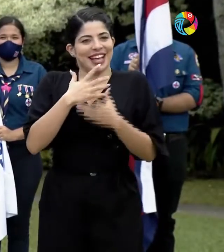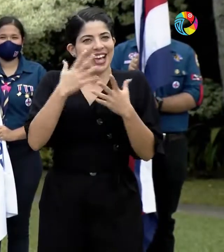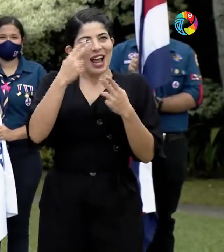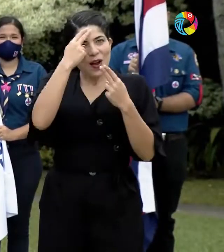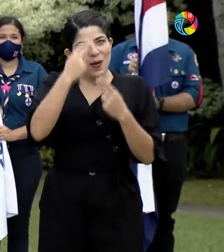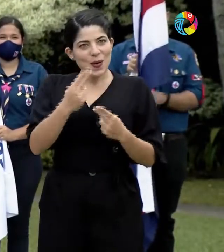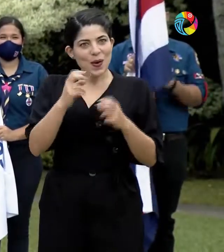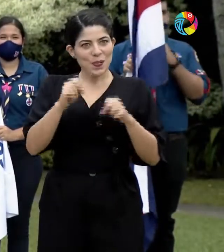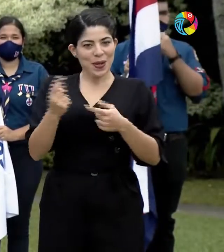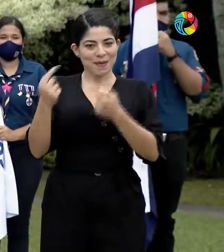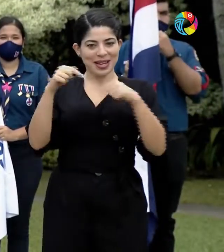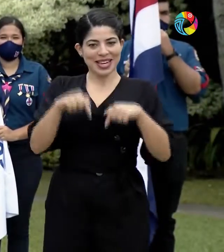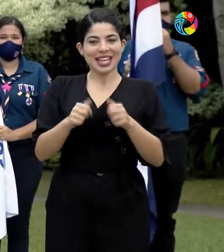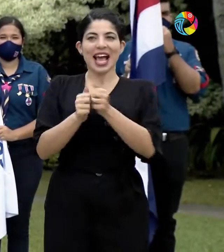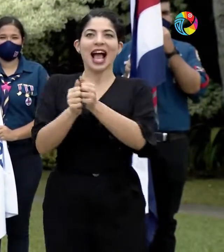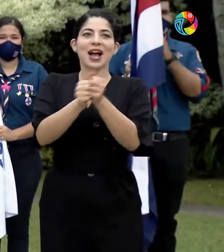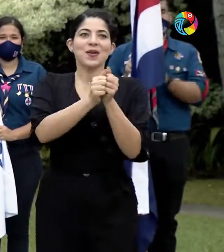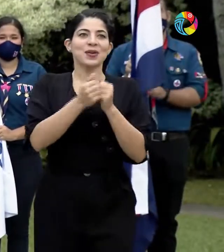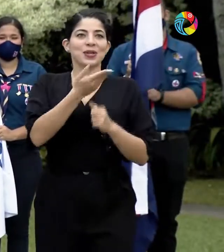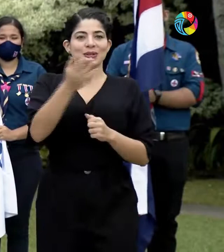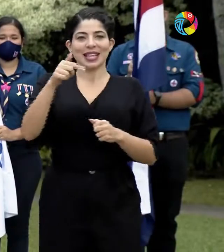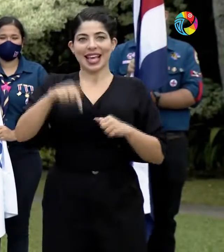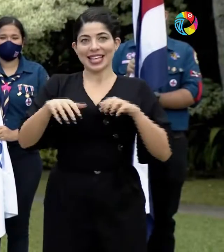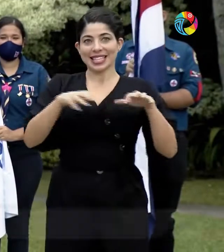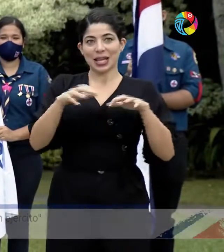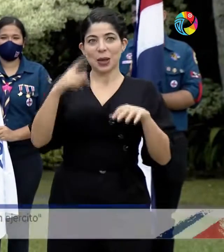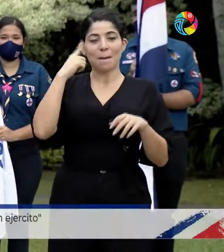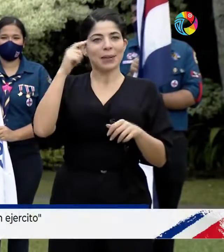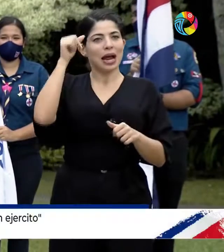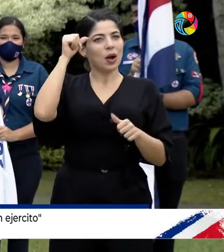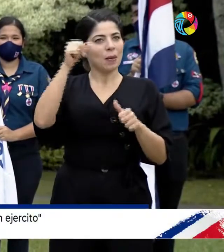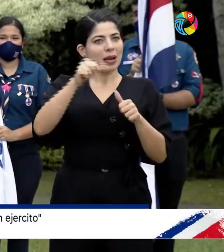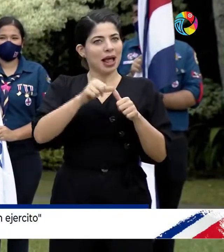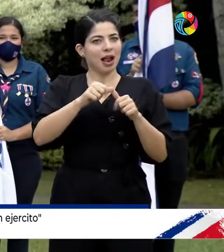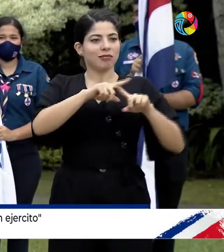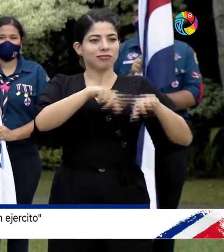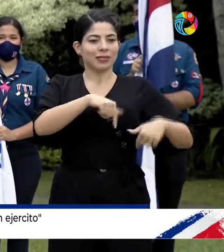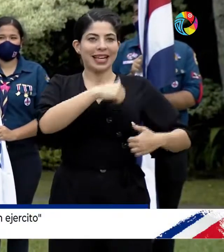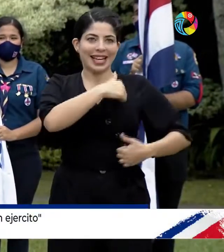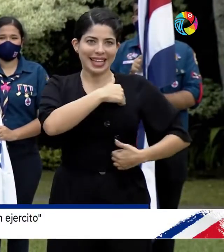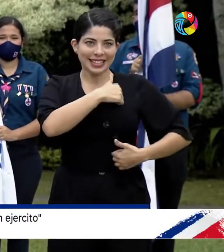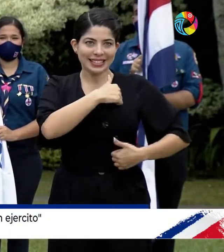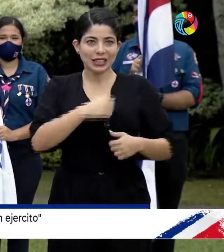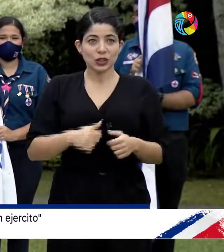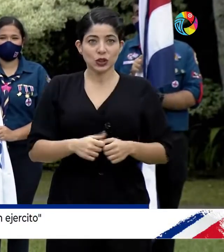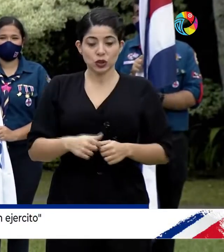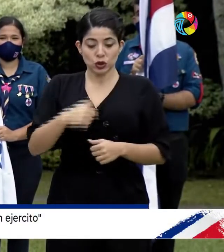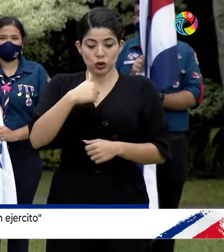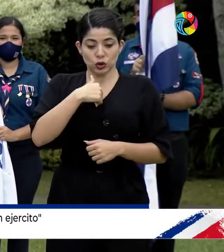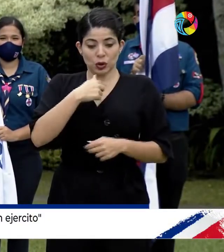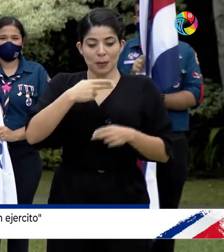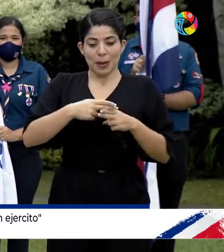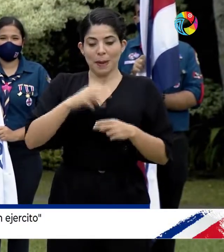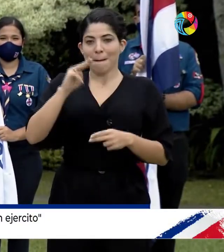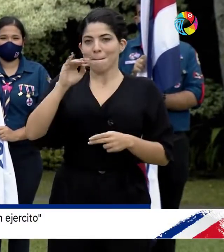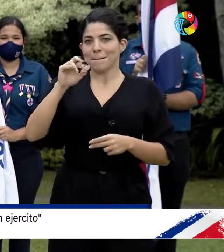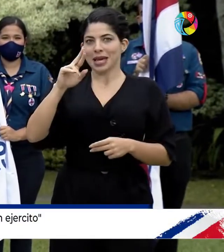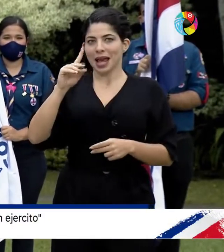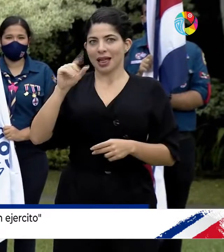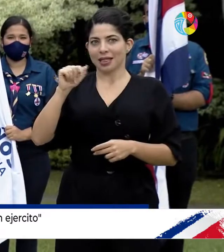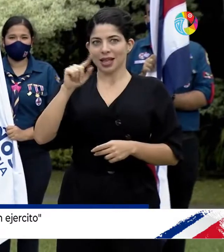poder estar aquí acompañándolos en este acto para conmemorar la abolición del ejército. Yo me llamo Miranda Zúñiga